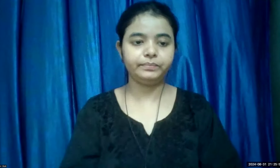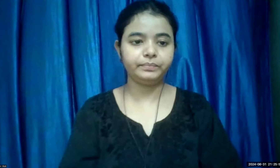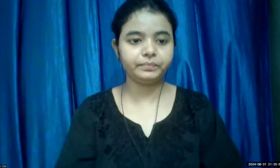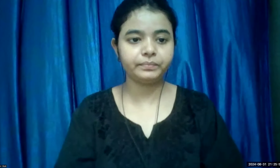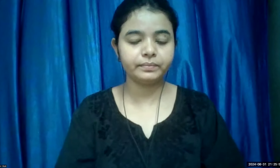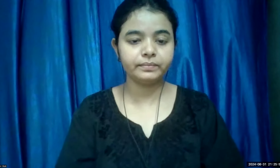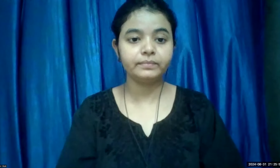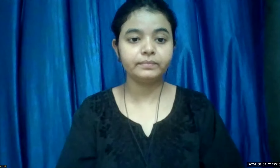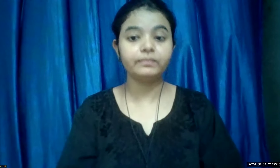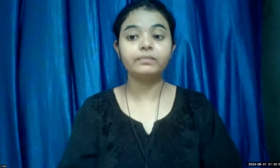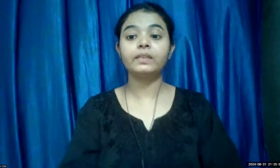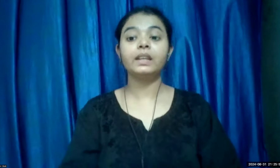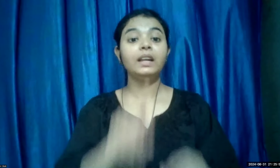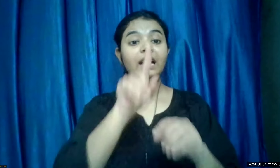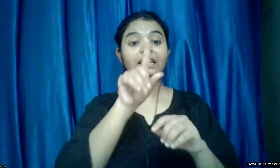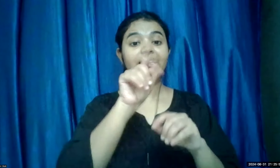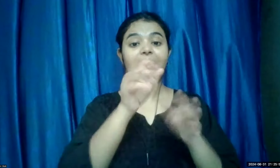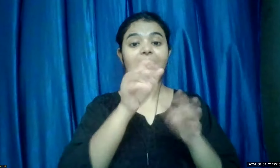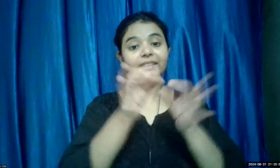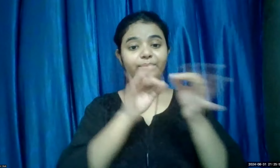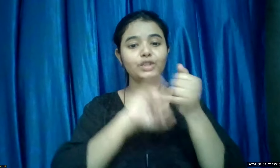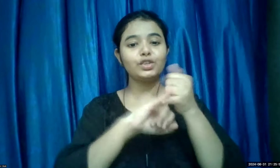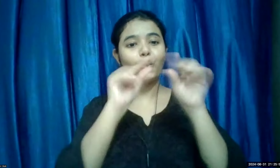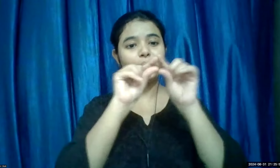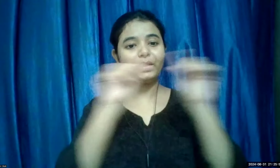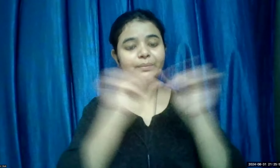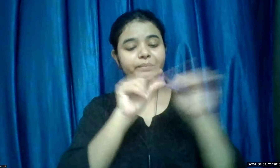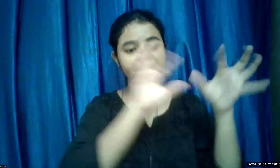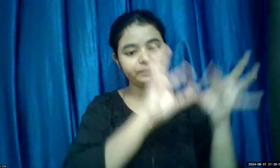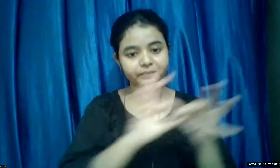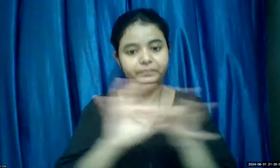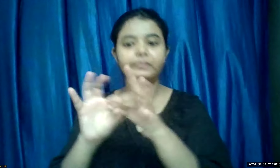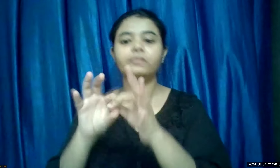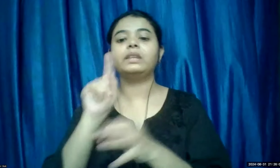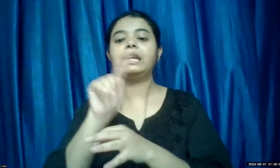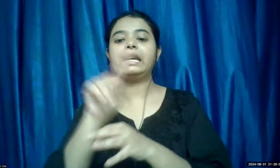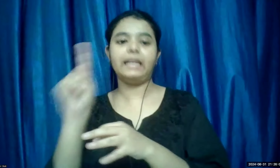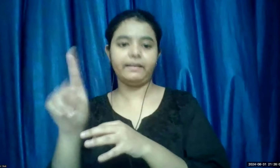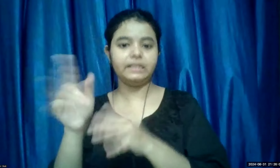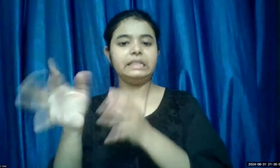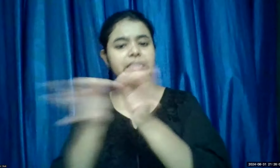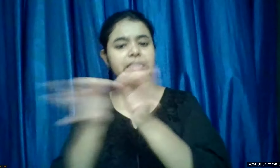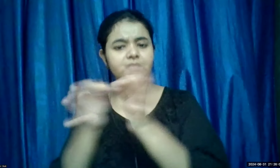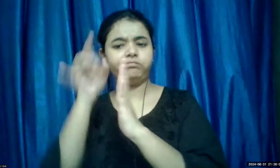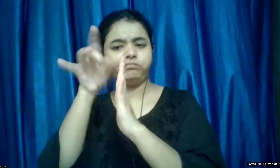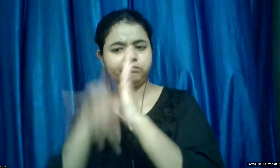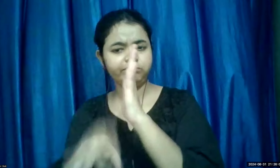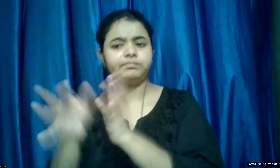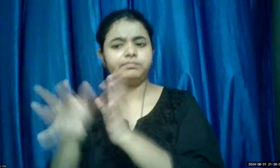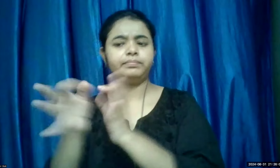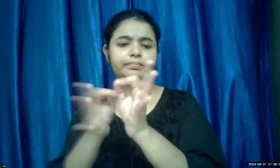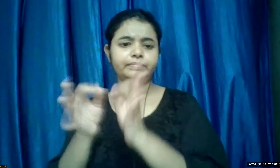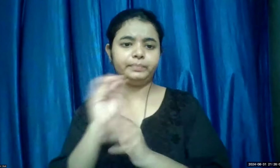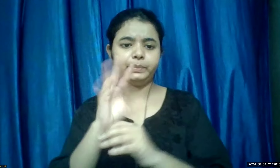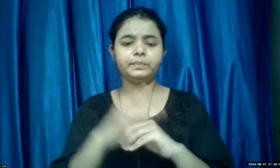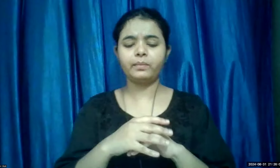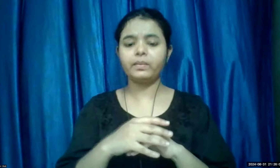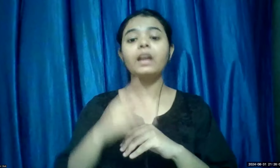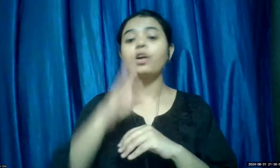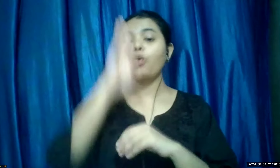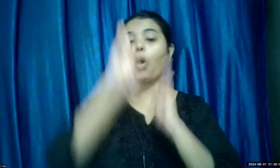भगवान जो 10वें श्लोक में भगवान बता रहे थे उसी बात को 11वें श्लोक में और अच्छे से बता देते हैं कि मैं क्या करता